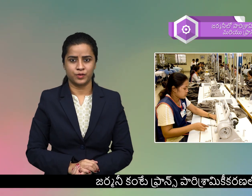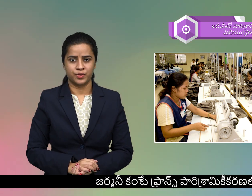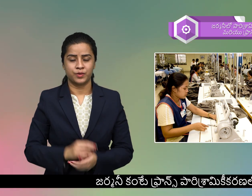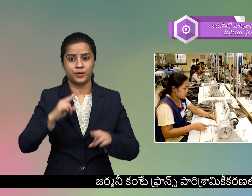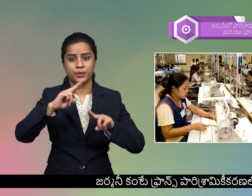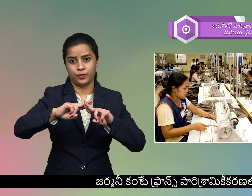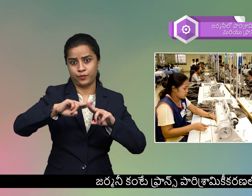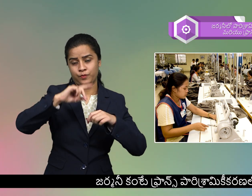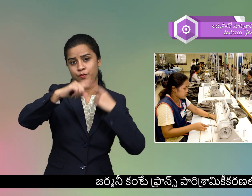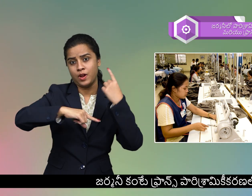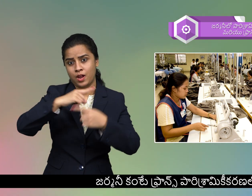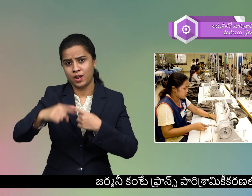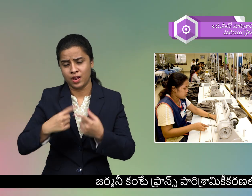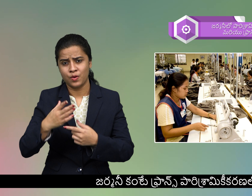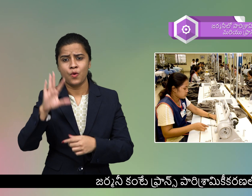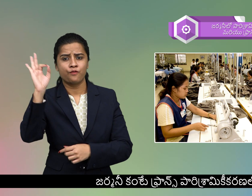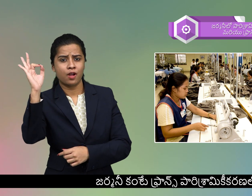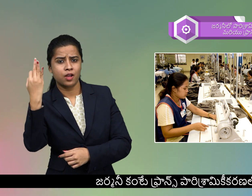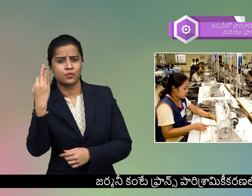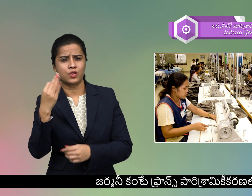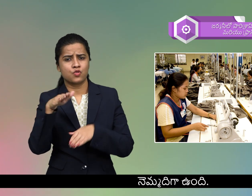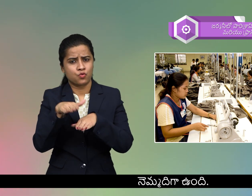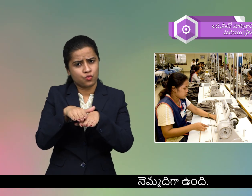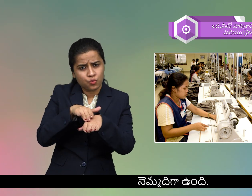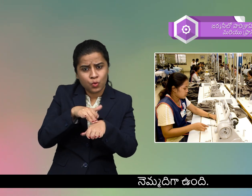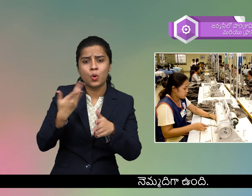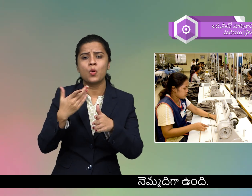జర్మనీ కంటే ఫ్రాన్స్ పారిశ్రామికీకరణలో నెమ్మదిగా ఉంది.